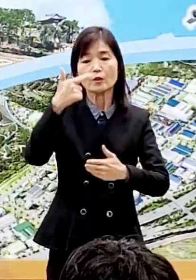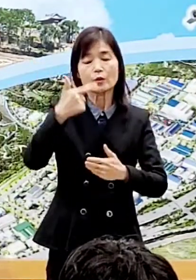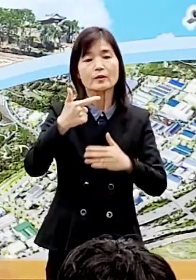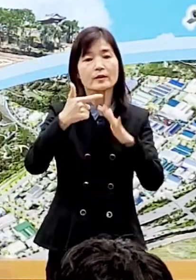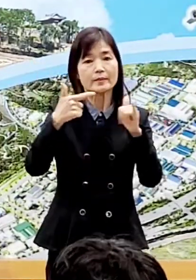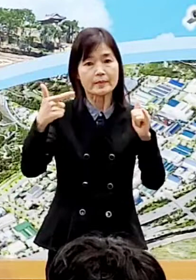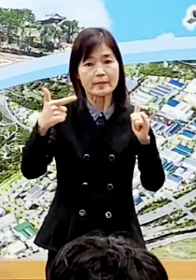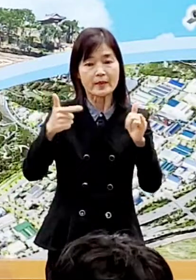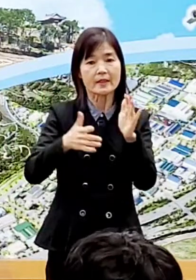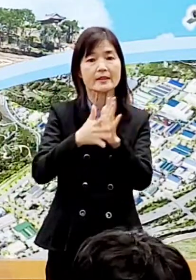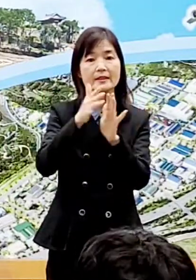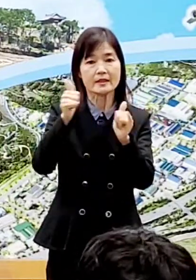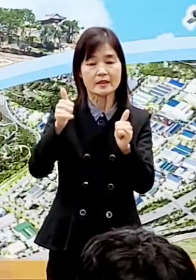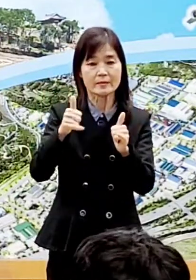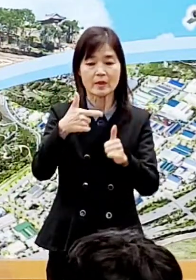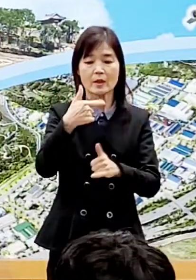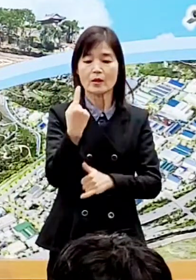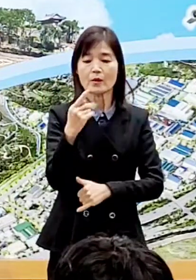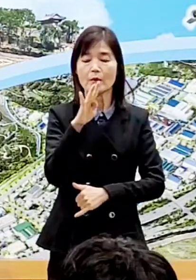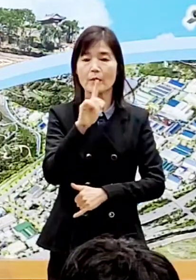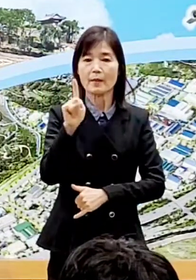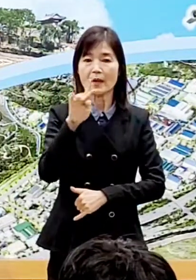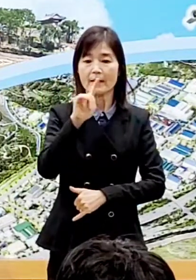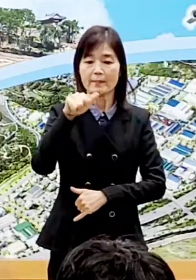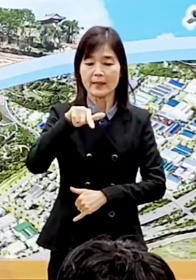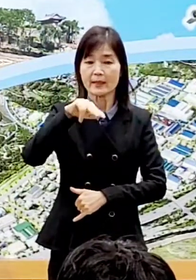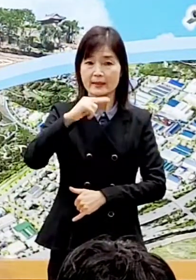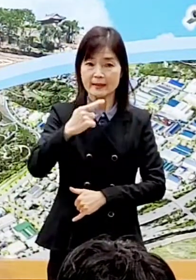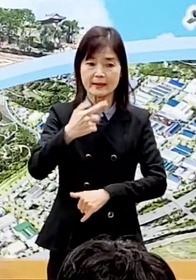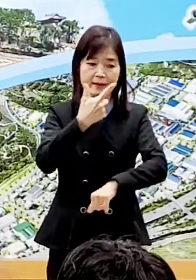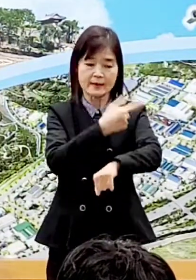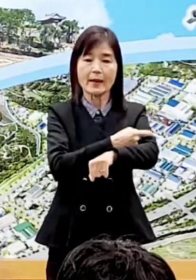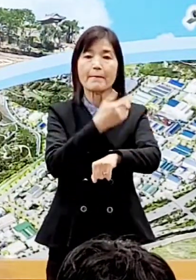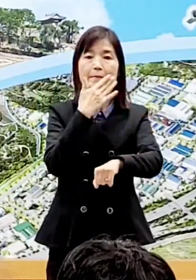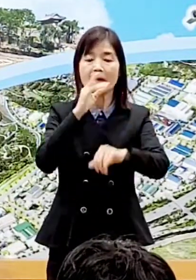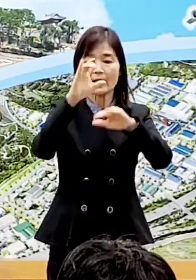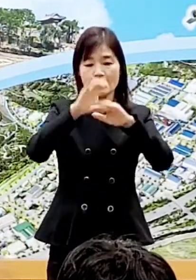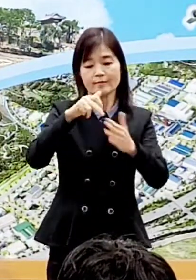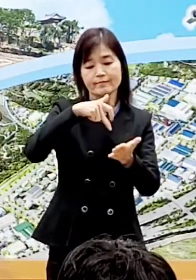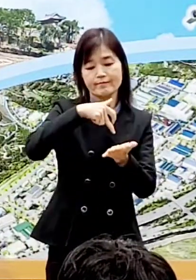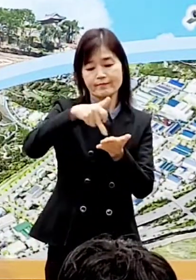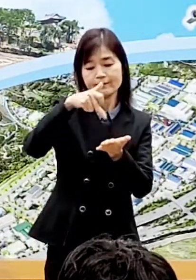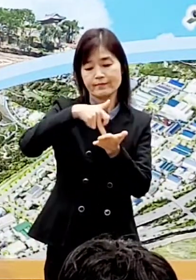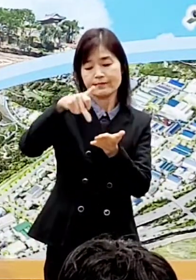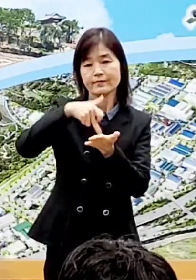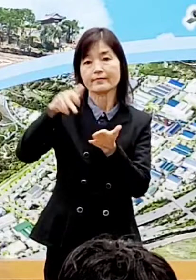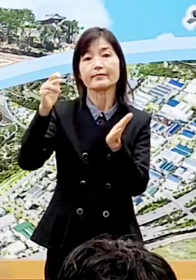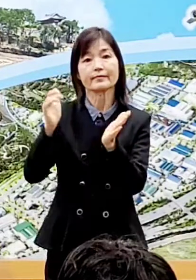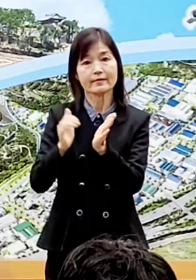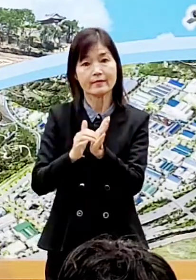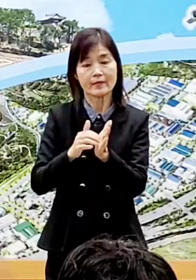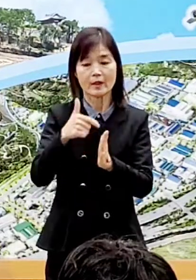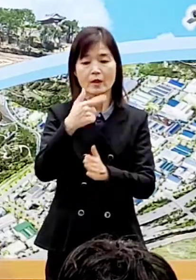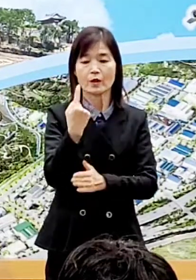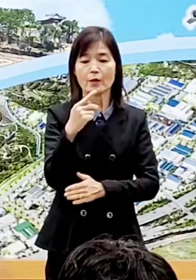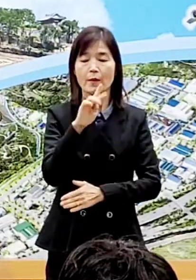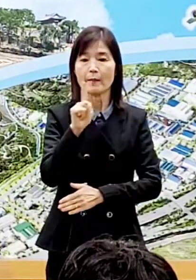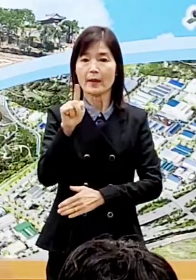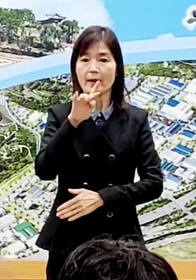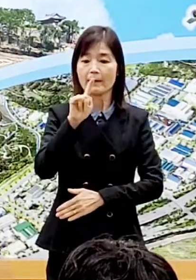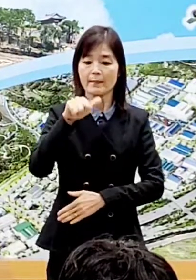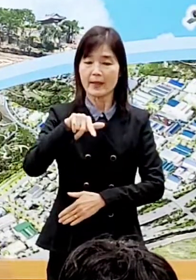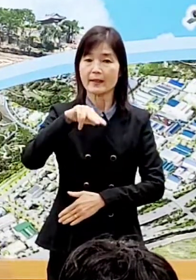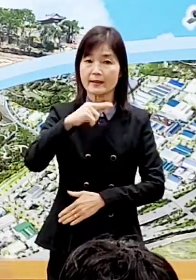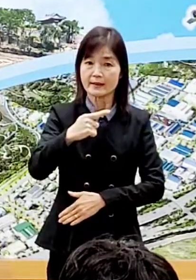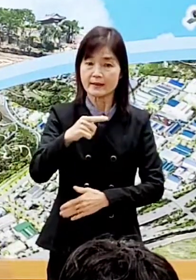6,591명의 시민께 노바백스 당일 접종 안내 문자를 발송하였습니다. 노바백스 백신 접종은